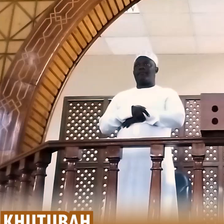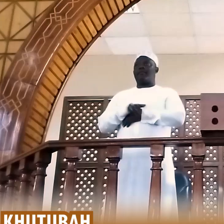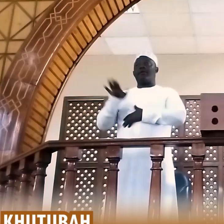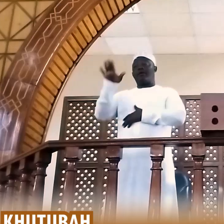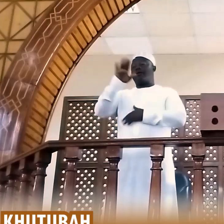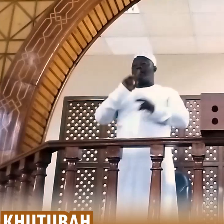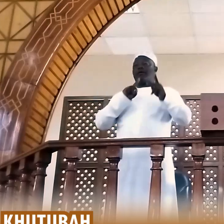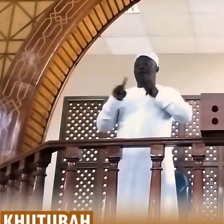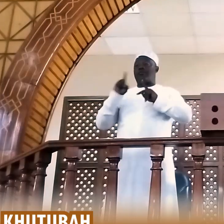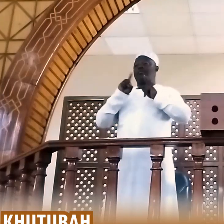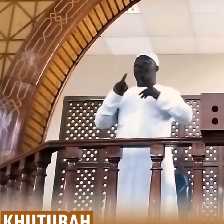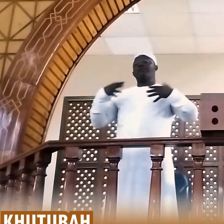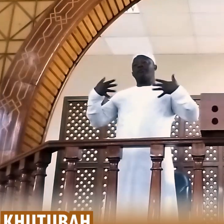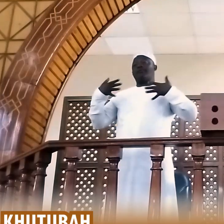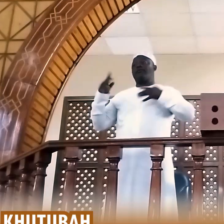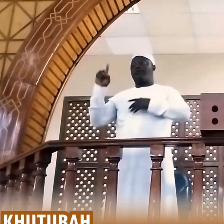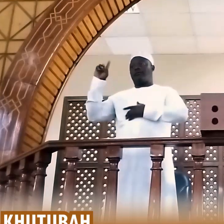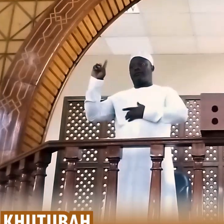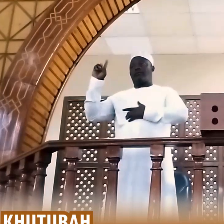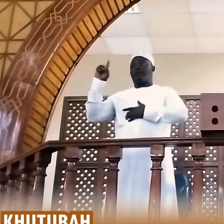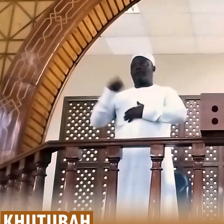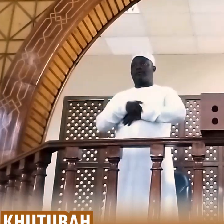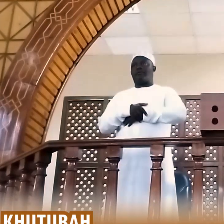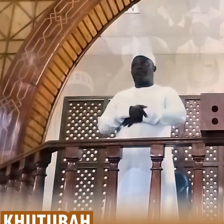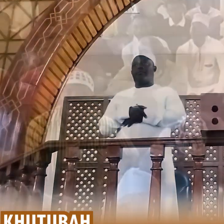يا أيها الذين آمنوا اتقوا الله